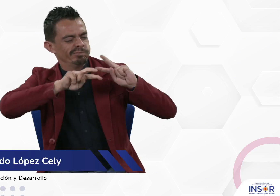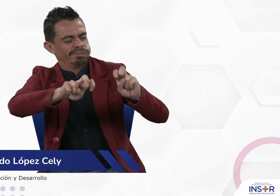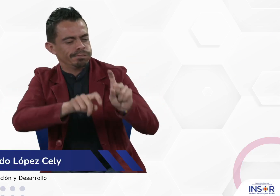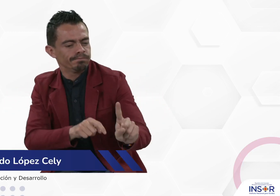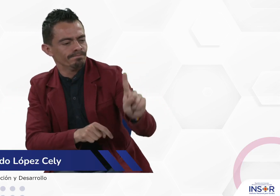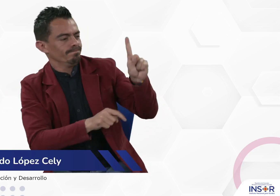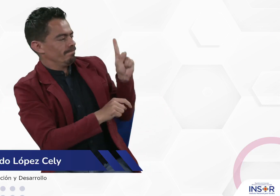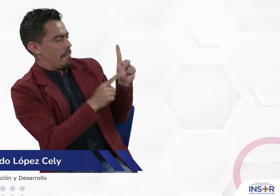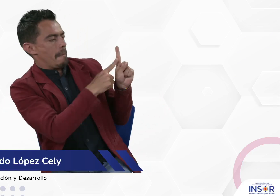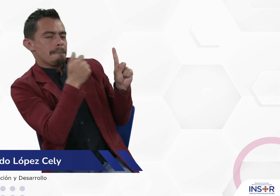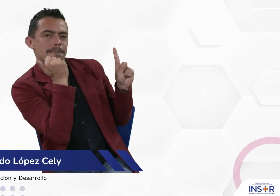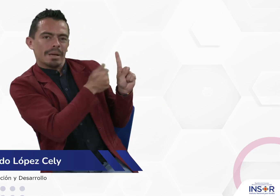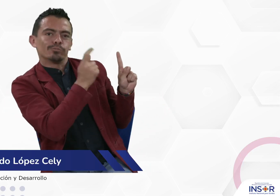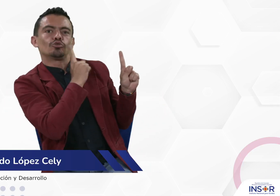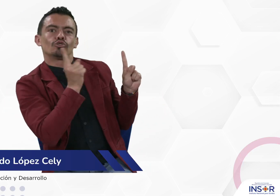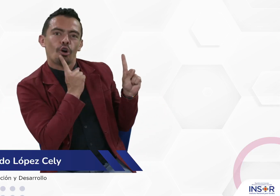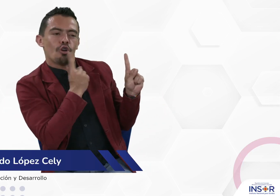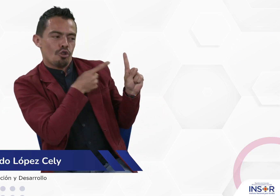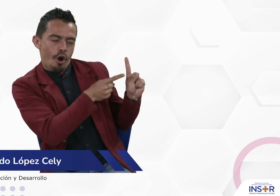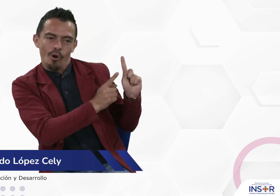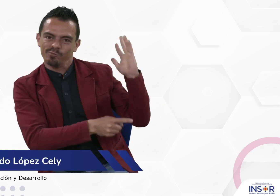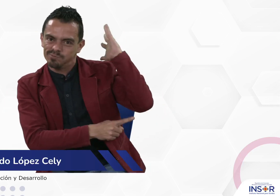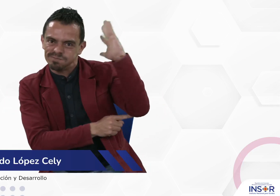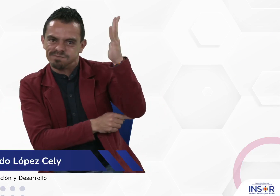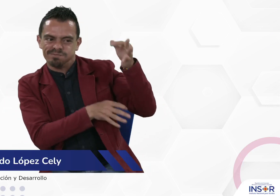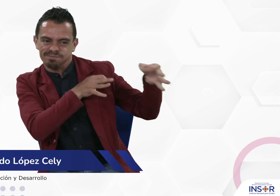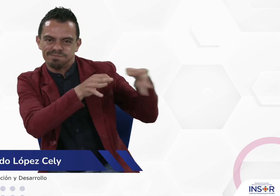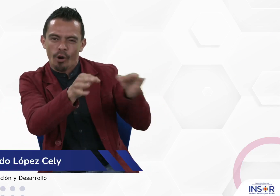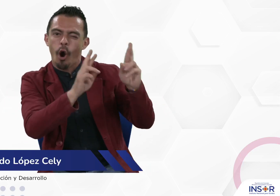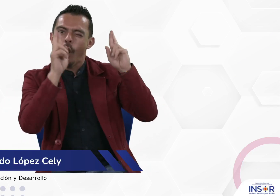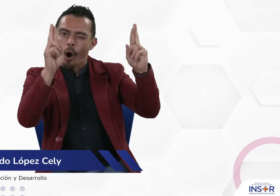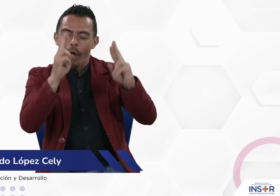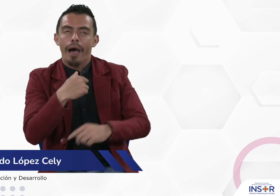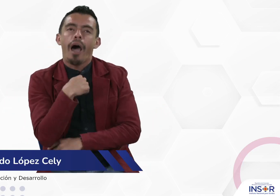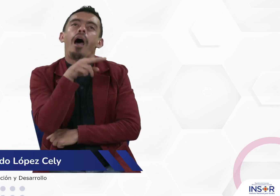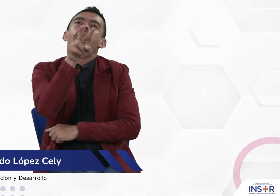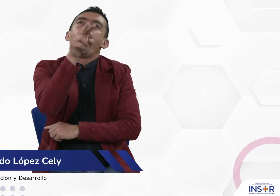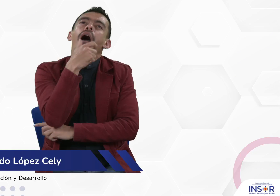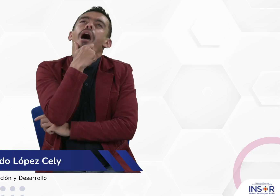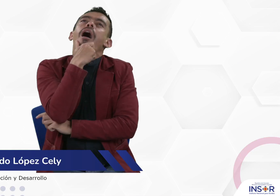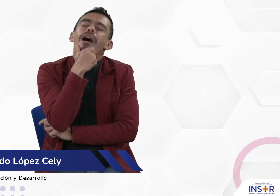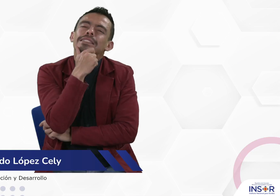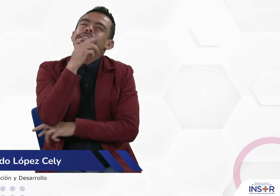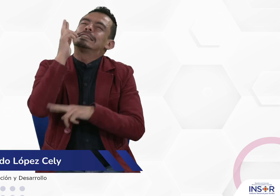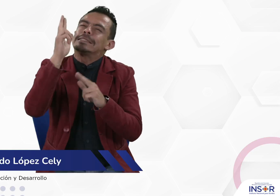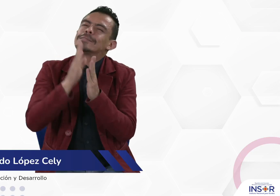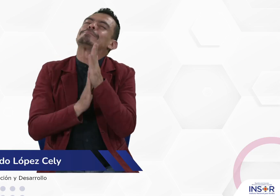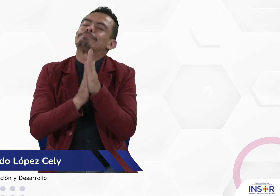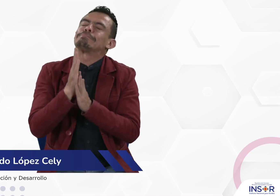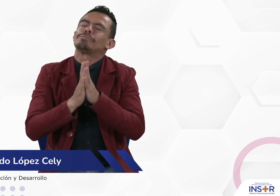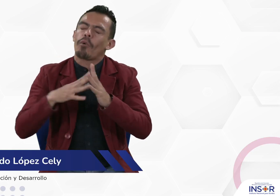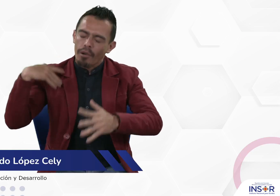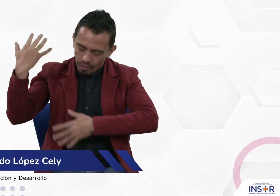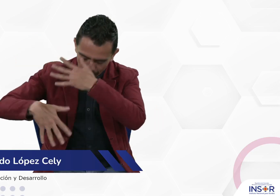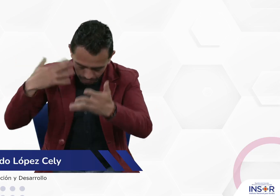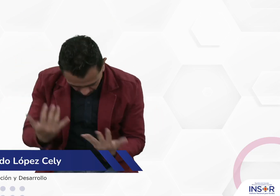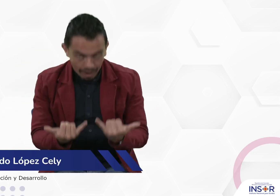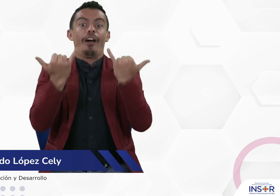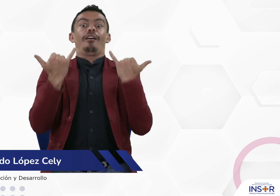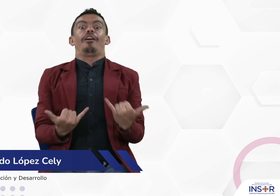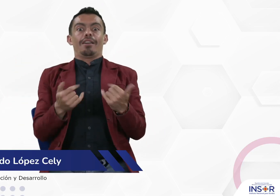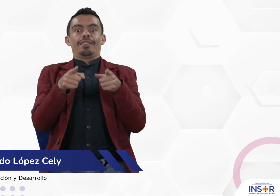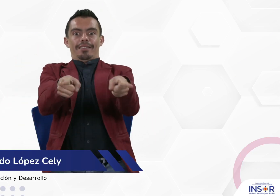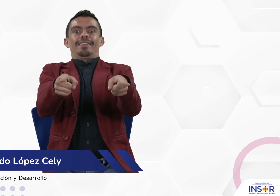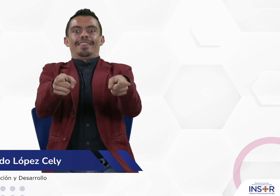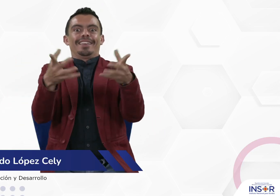recordar más bien que ellos mencionaban que ojalá las personas sordas empezaran a hacer este tipo de